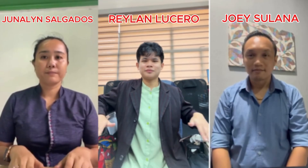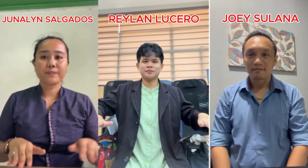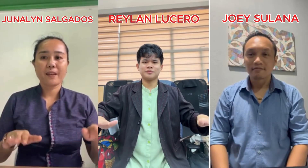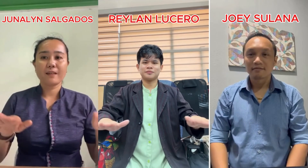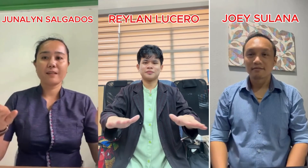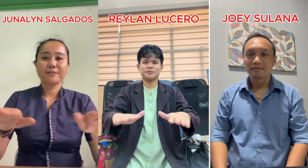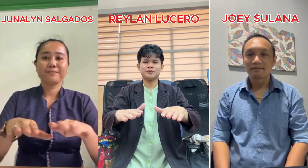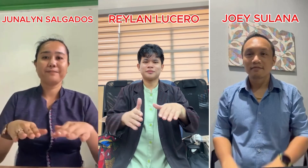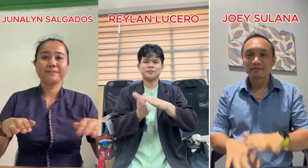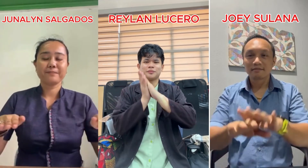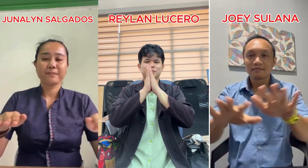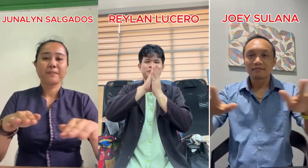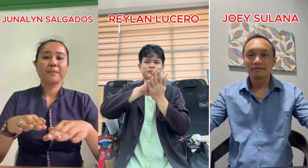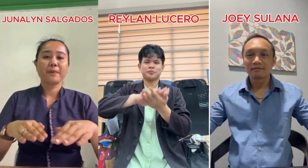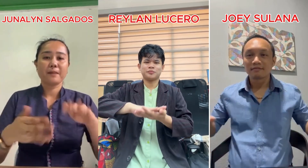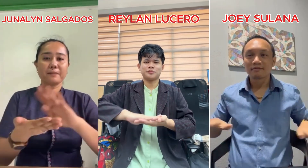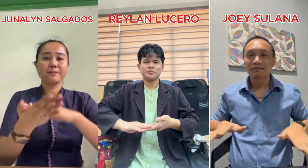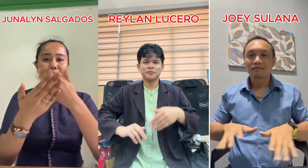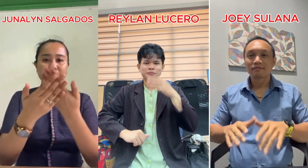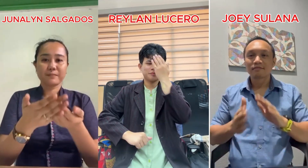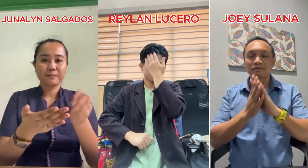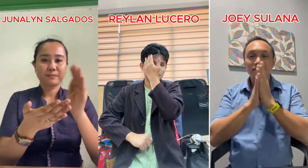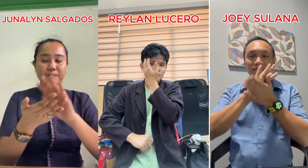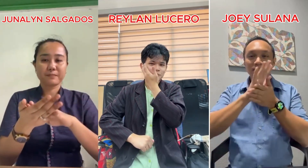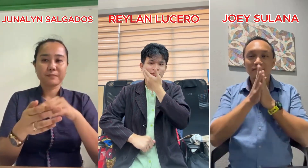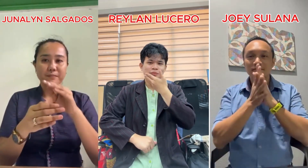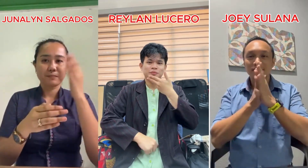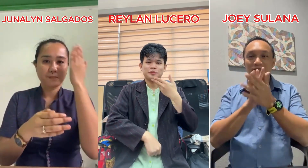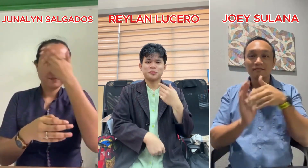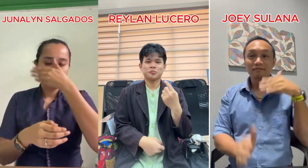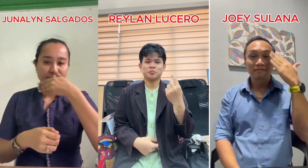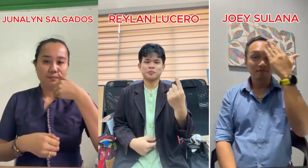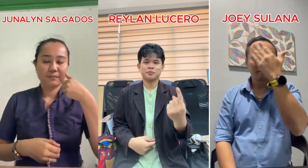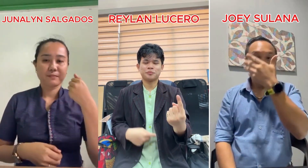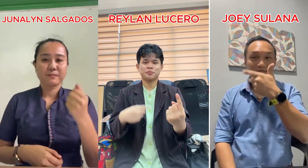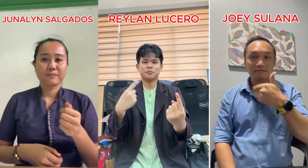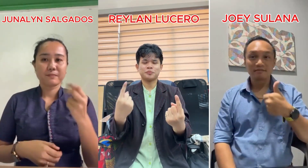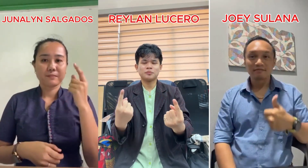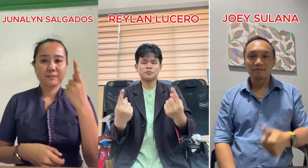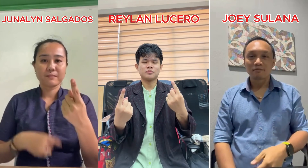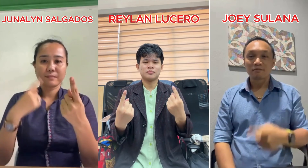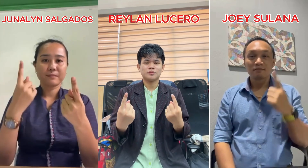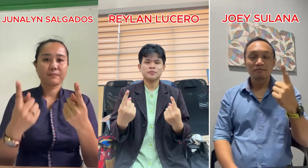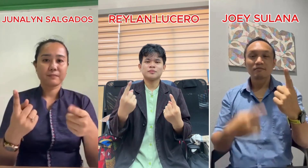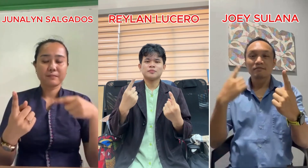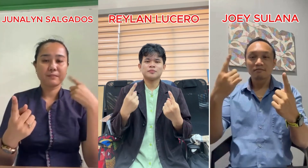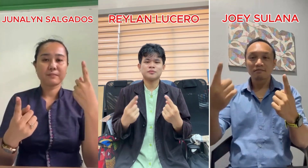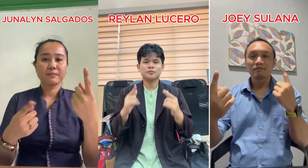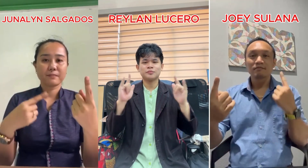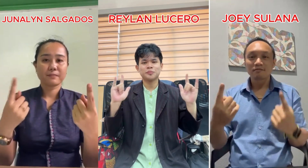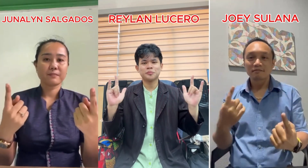Gumaganda ang paligid kung bawat tao ay puno